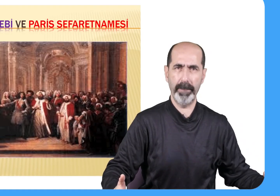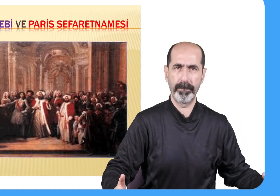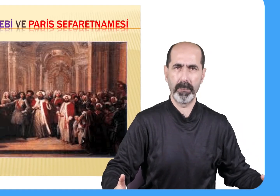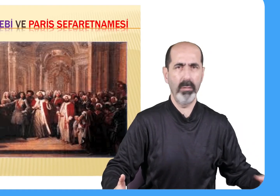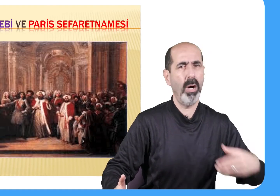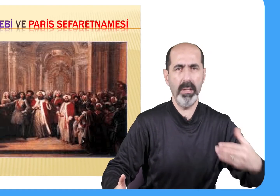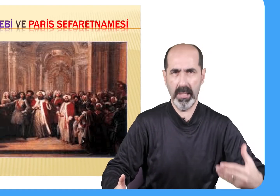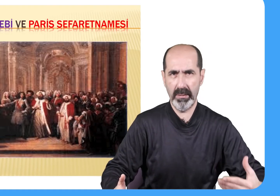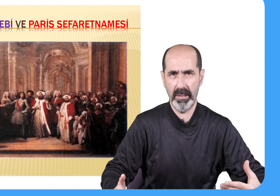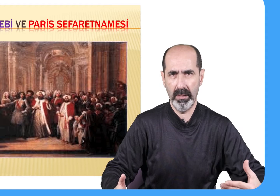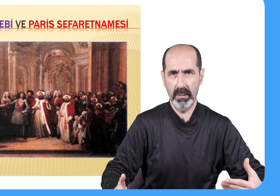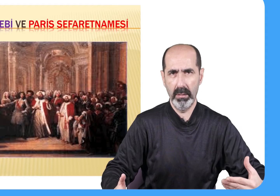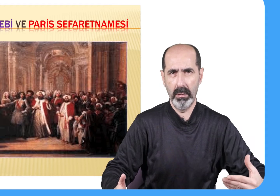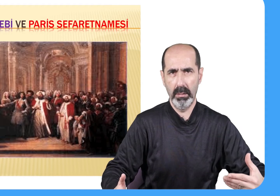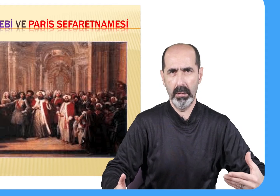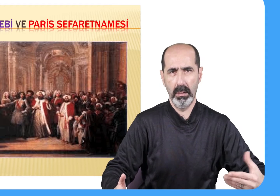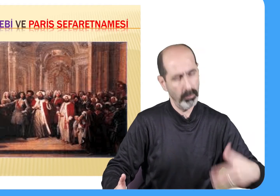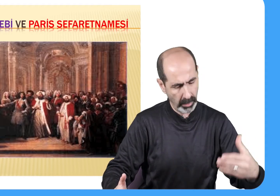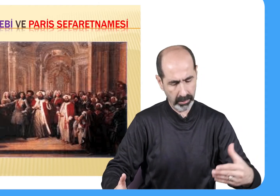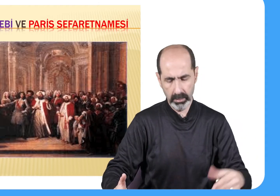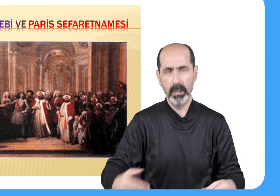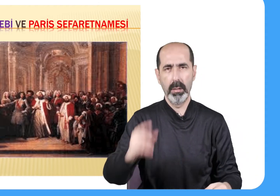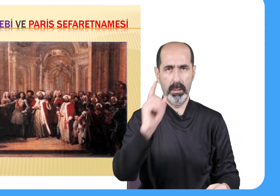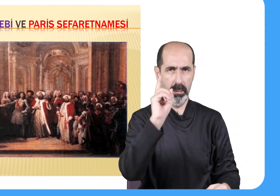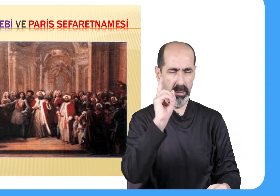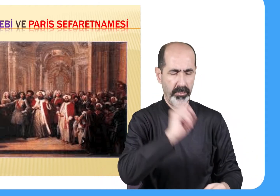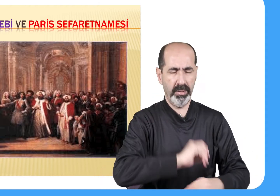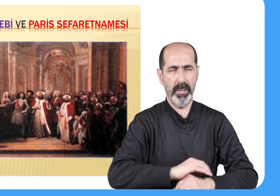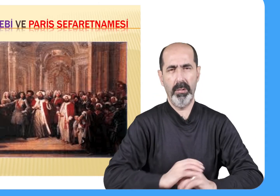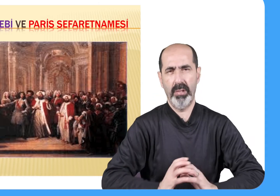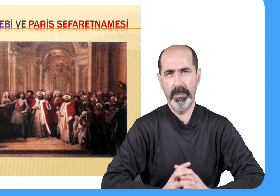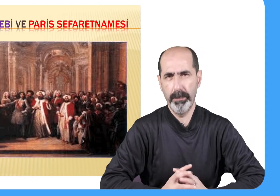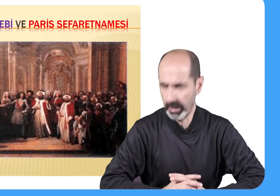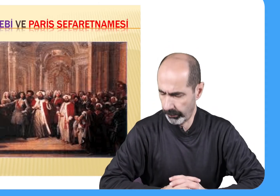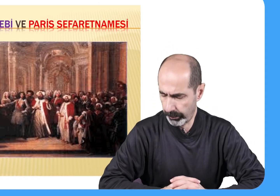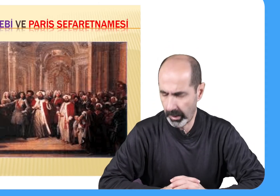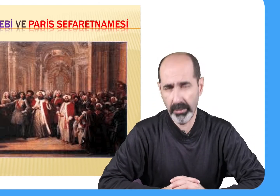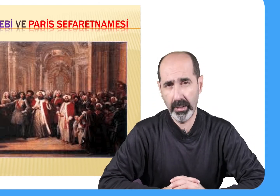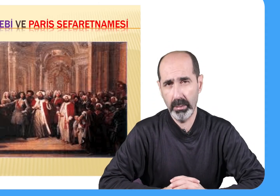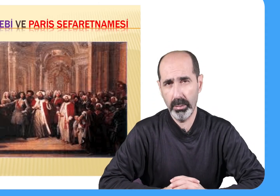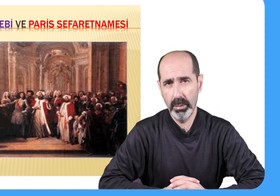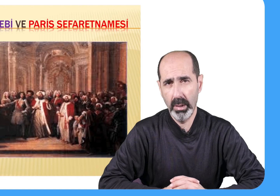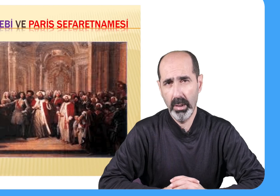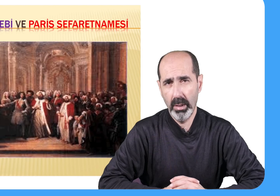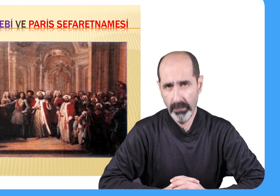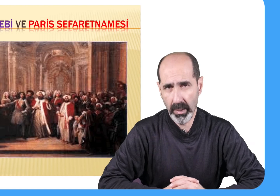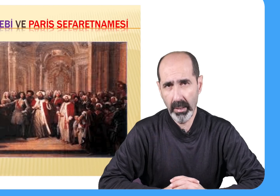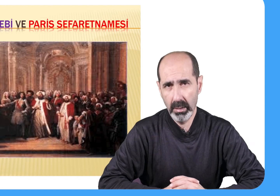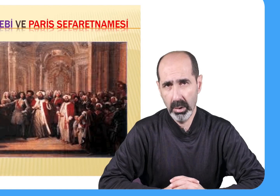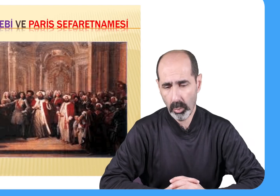gelişmeleri faaliyetleri ne var yirmisekiz Mehmet Çelebi bir yıl Paris'te kalıyor